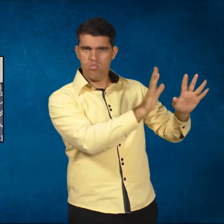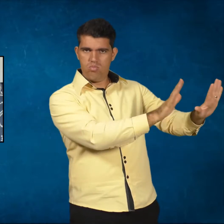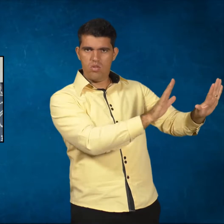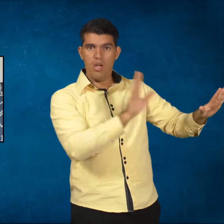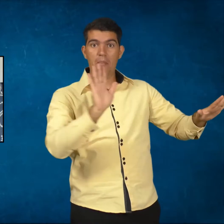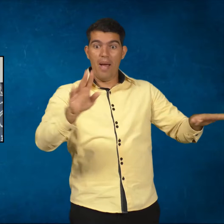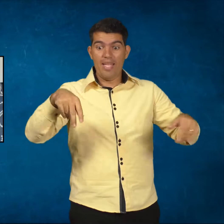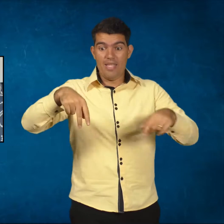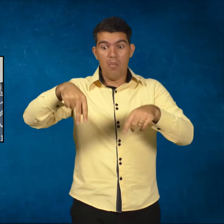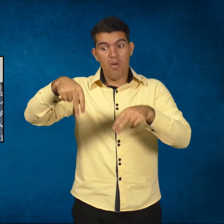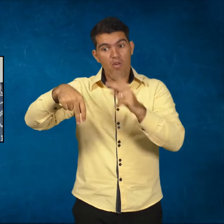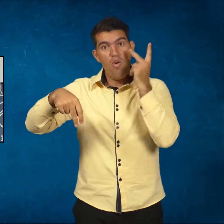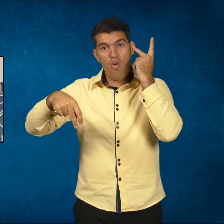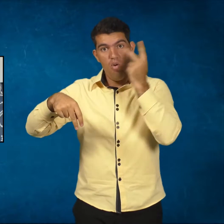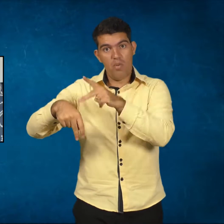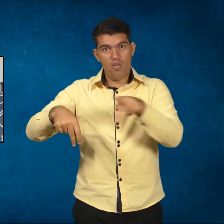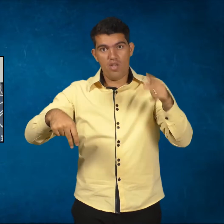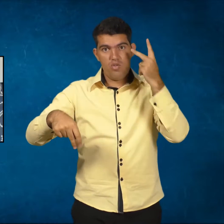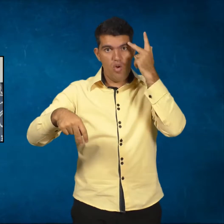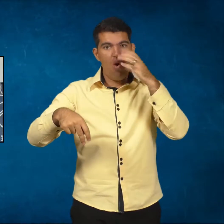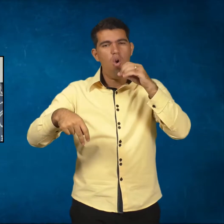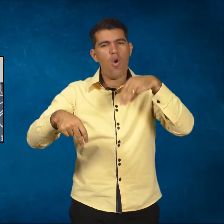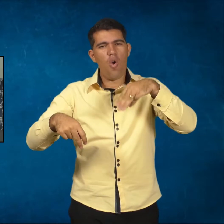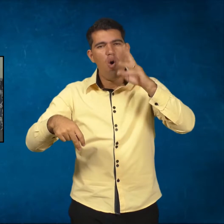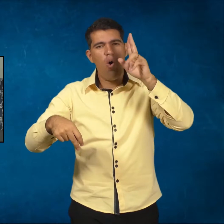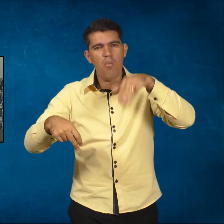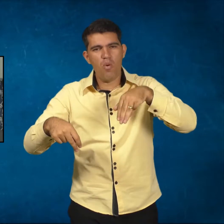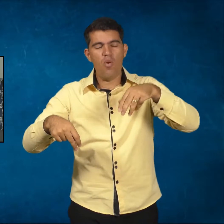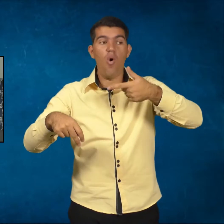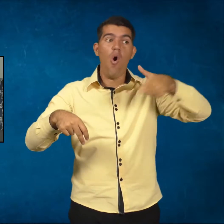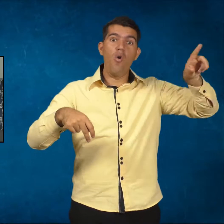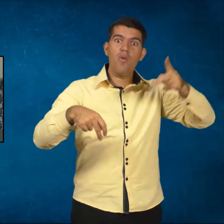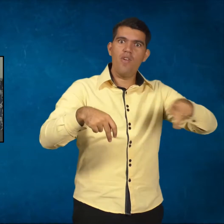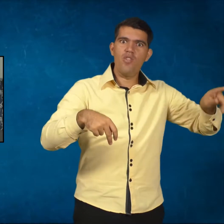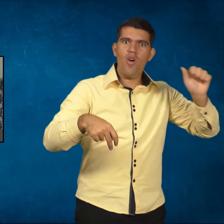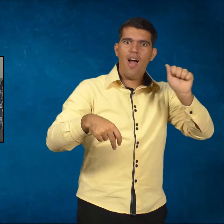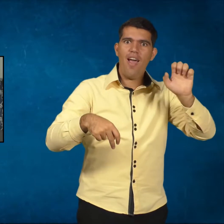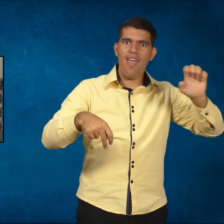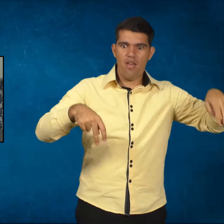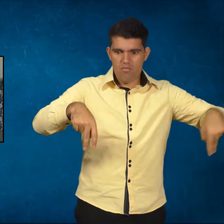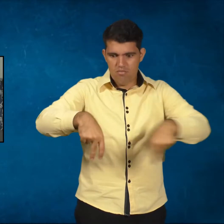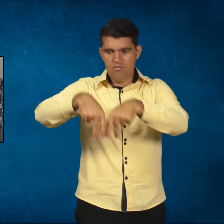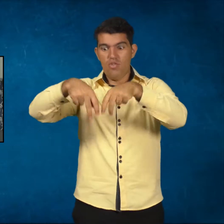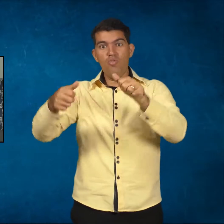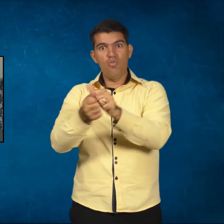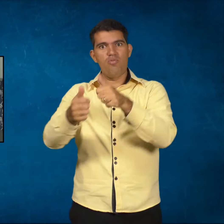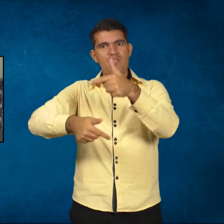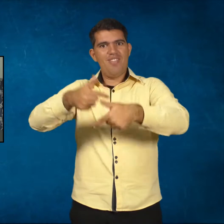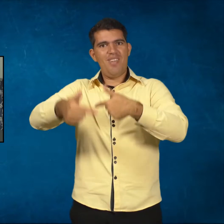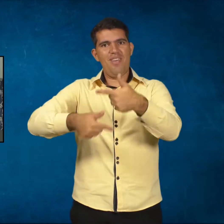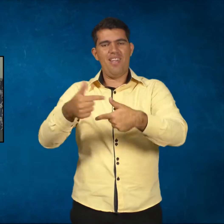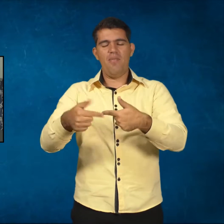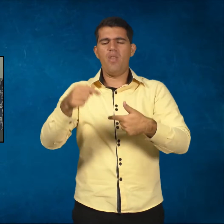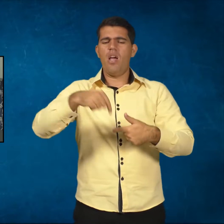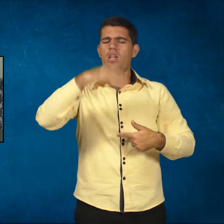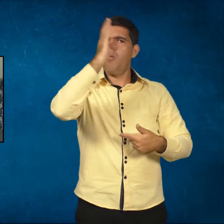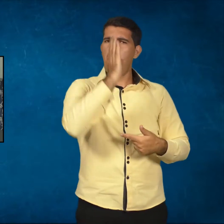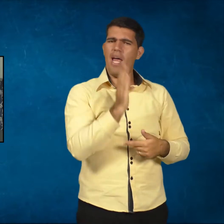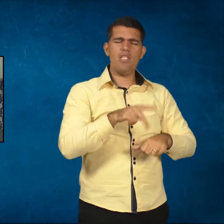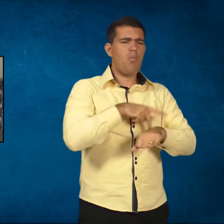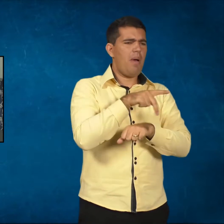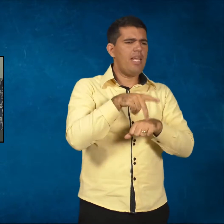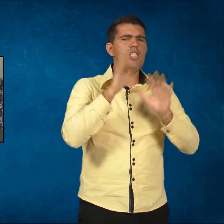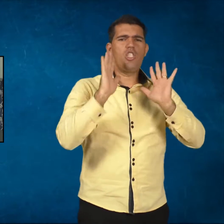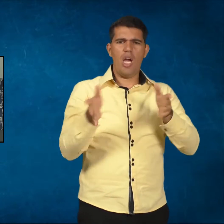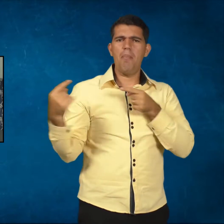da sala de aula comum com o professor da classe comum. Então, dizer que já é uma política para o país, ainda não. mas que